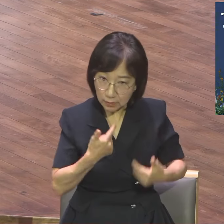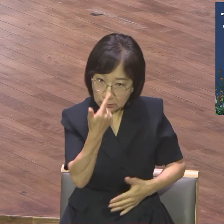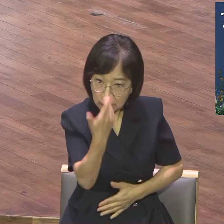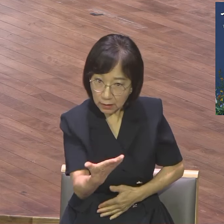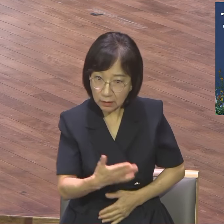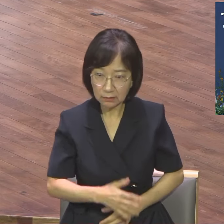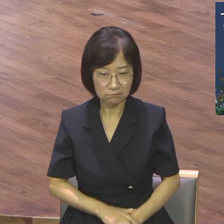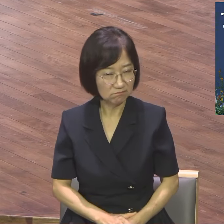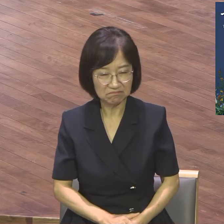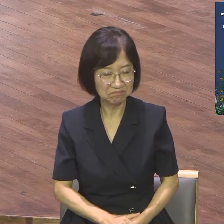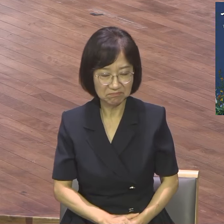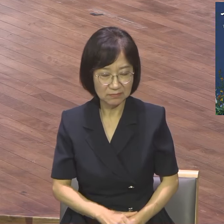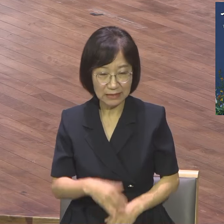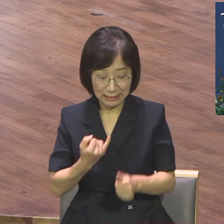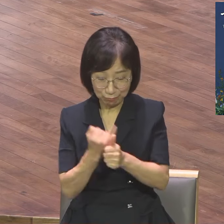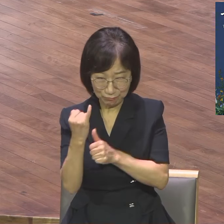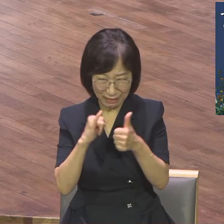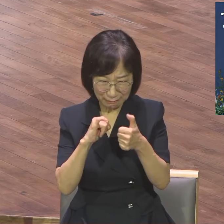원수가 가정에 있는데.